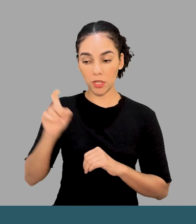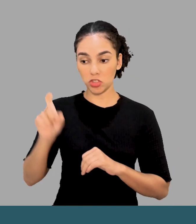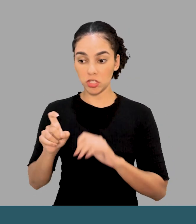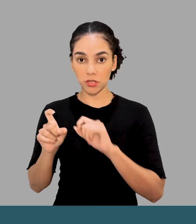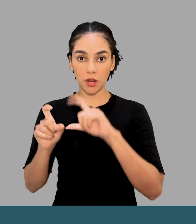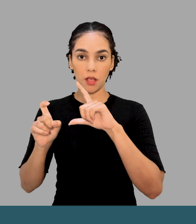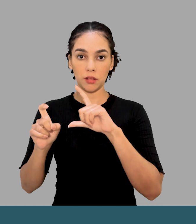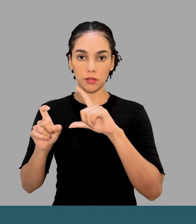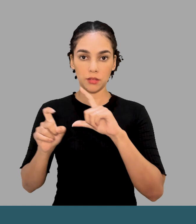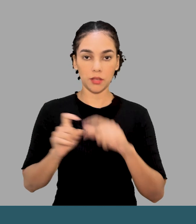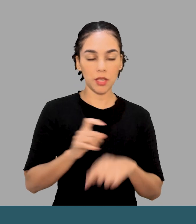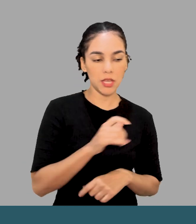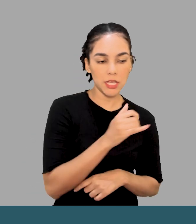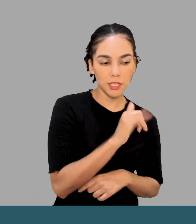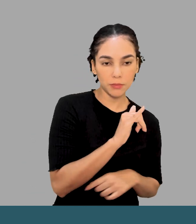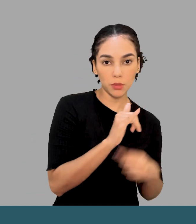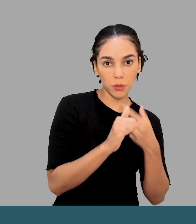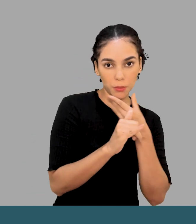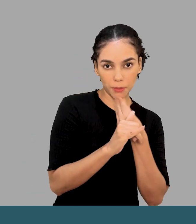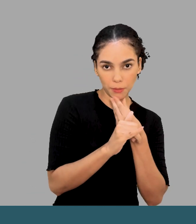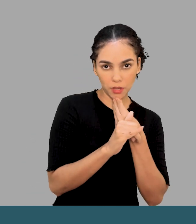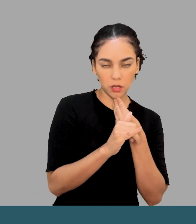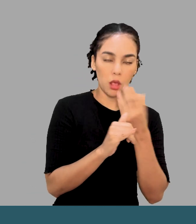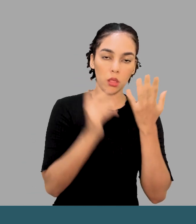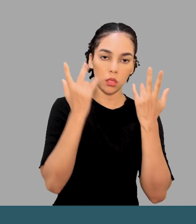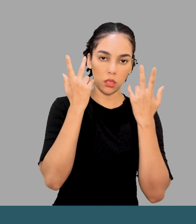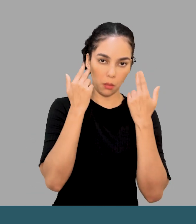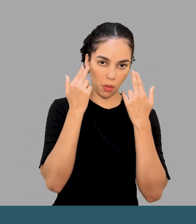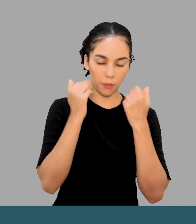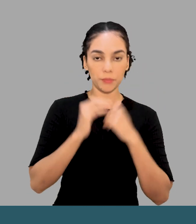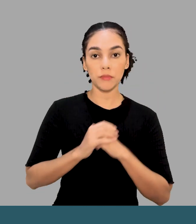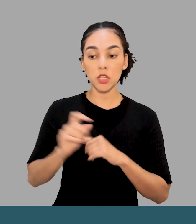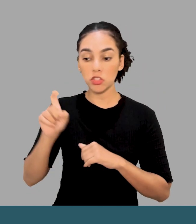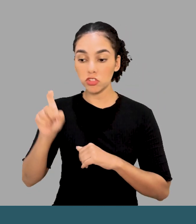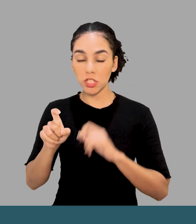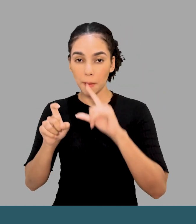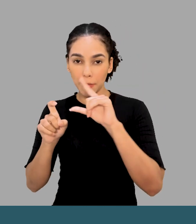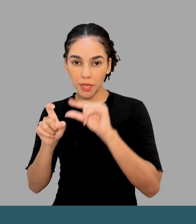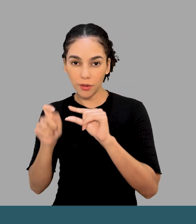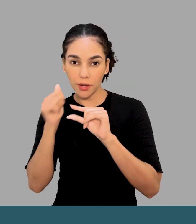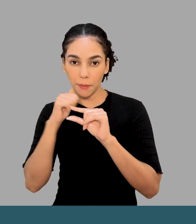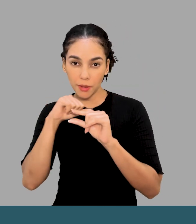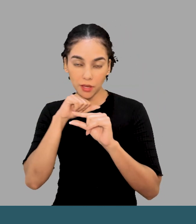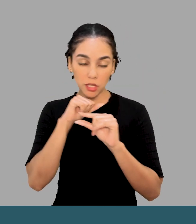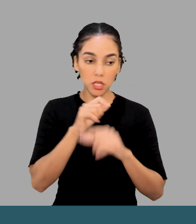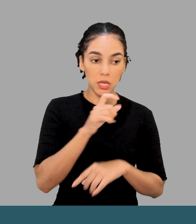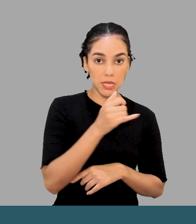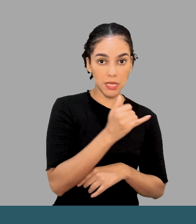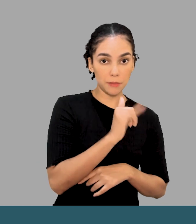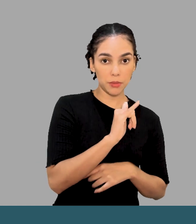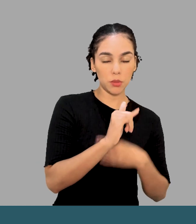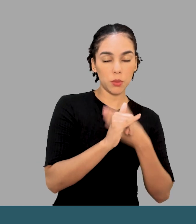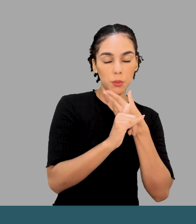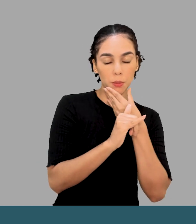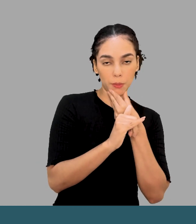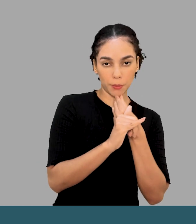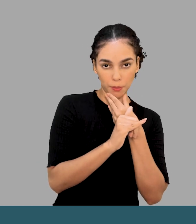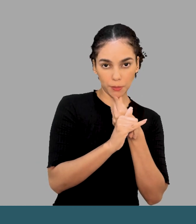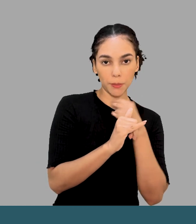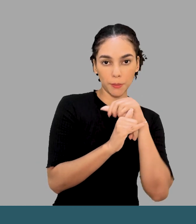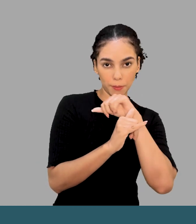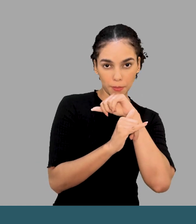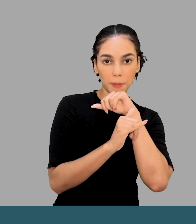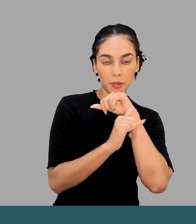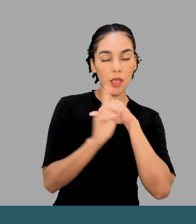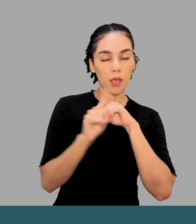da mamãe e o Y no papai. É um menino normal. Xzinho pequeno da mamãe com Y no papai. É a criança com a